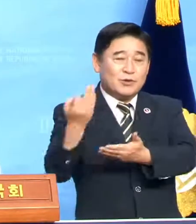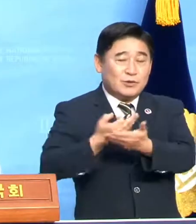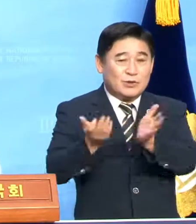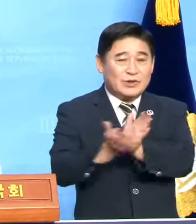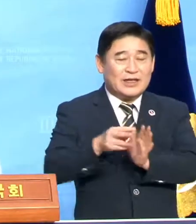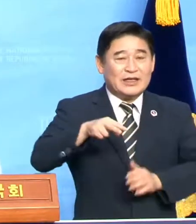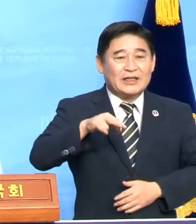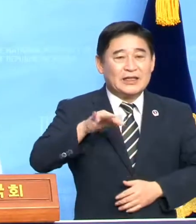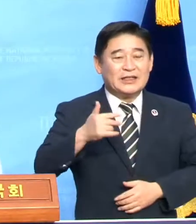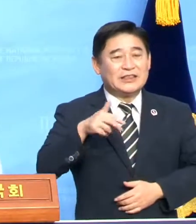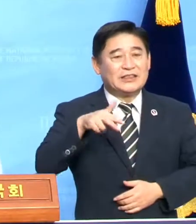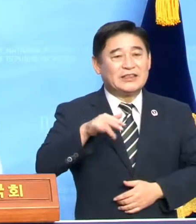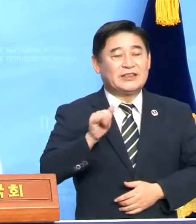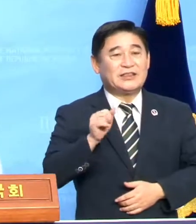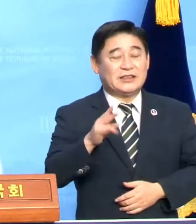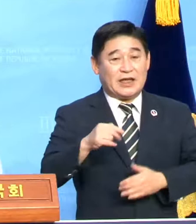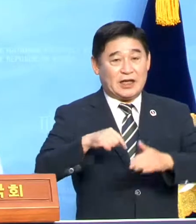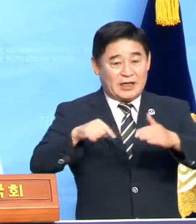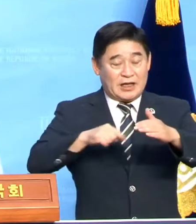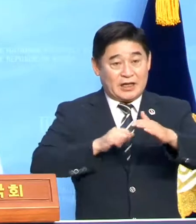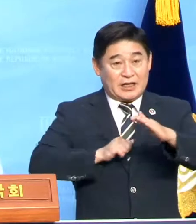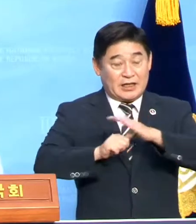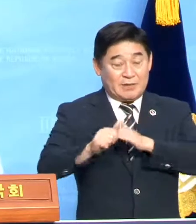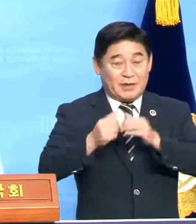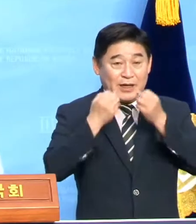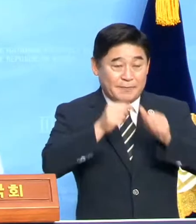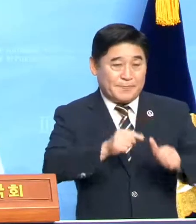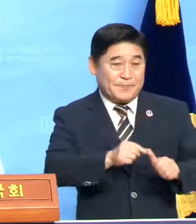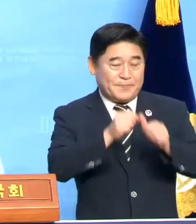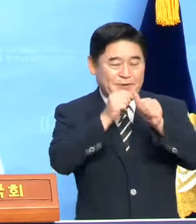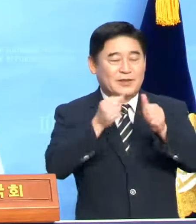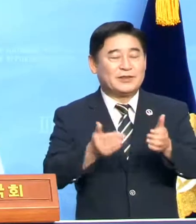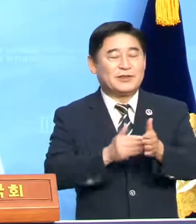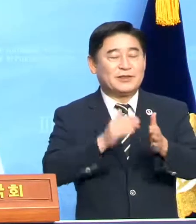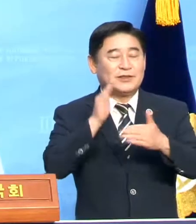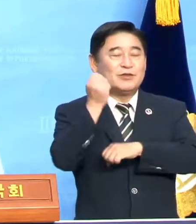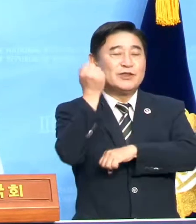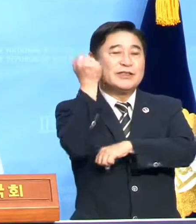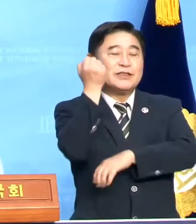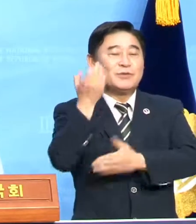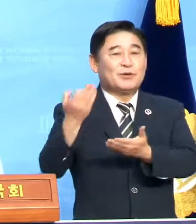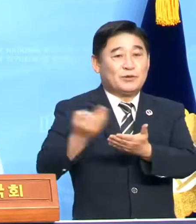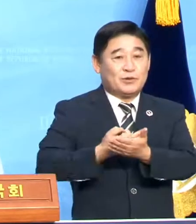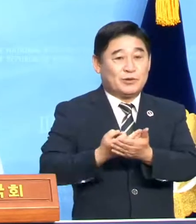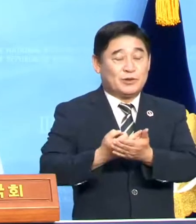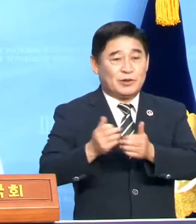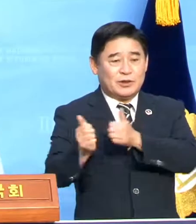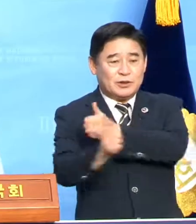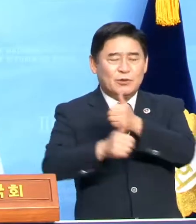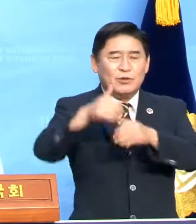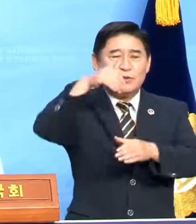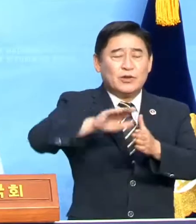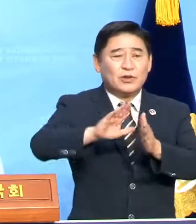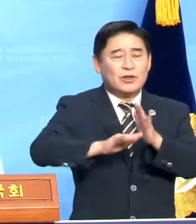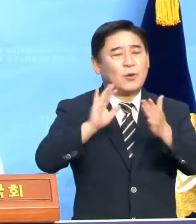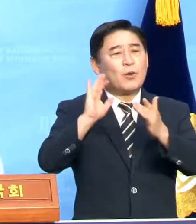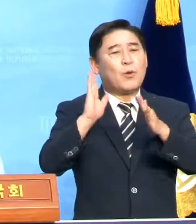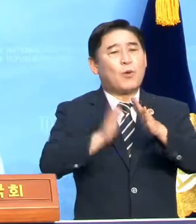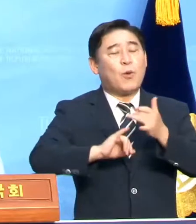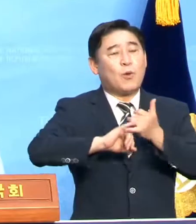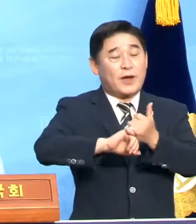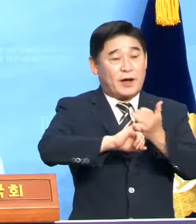신지애 당대표가 새롭게 선출된 이후에 기본소득을 지난 총선 과정에서 공약으로